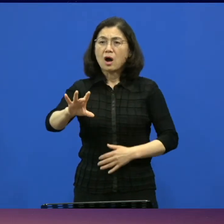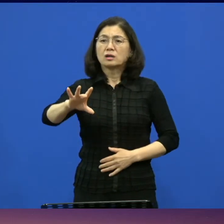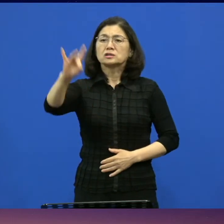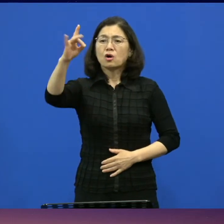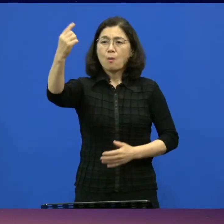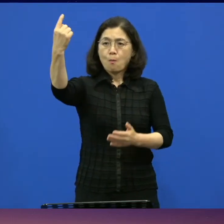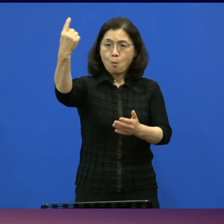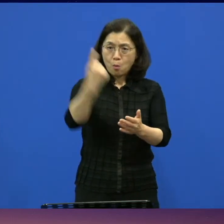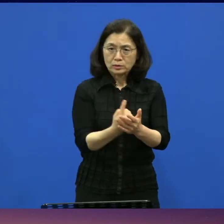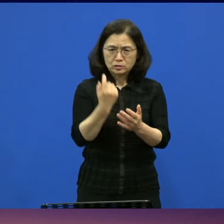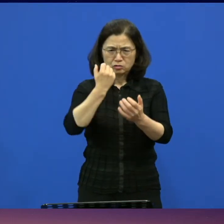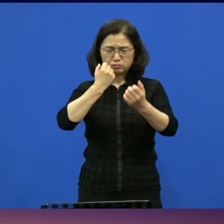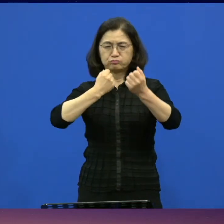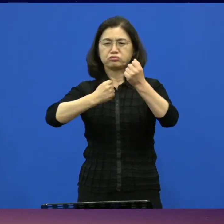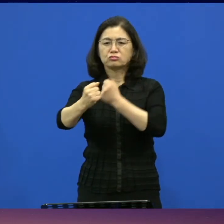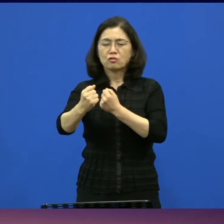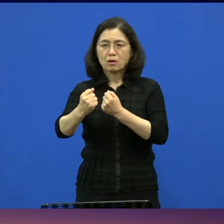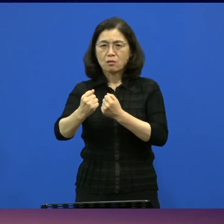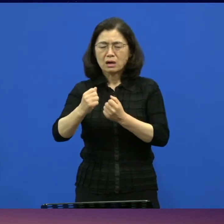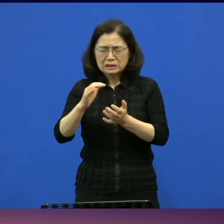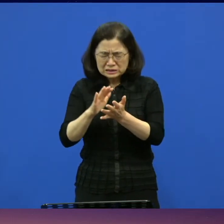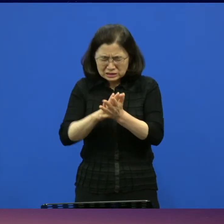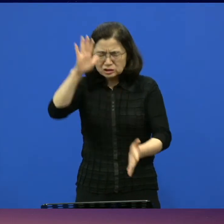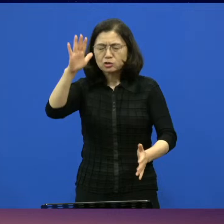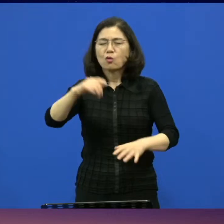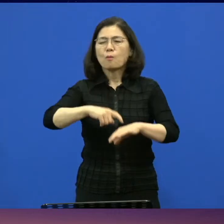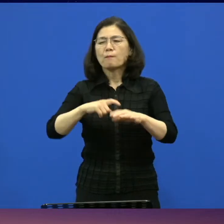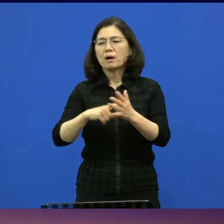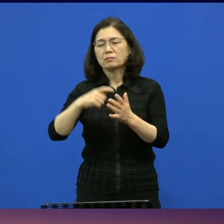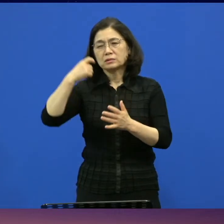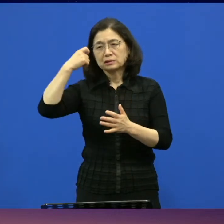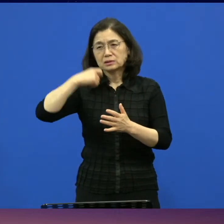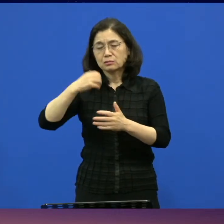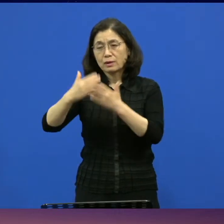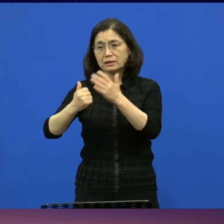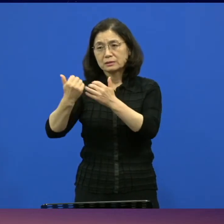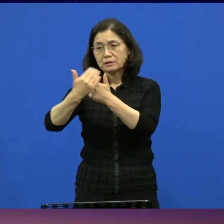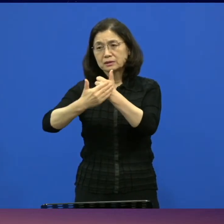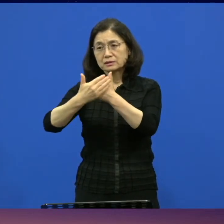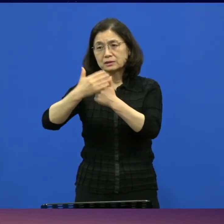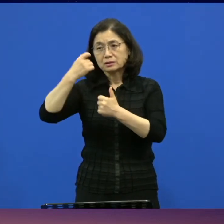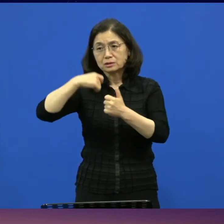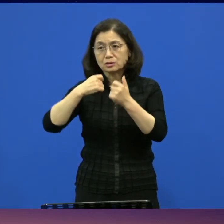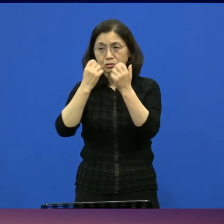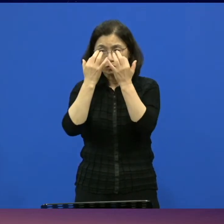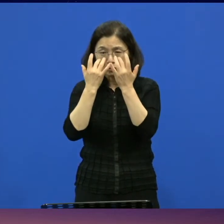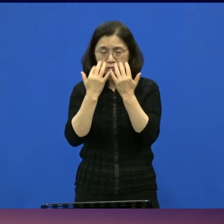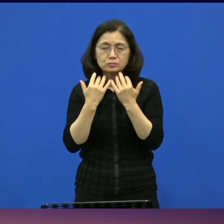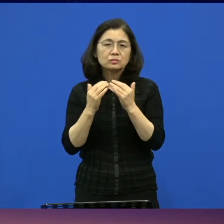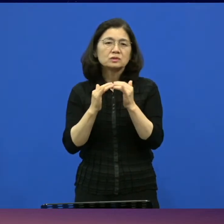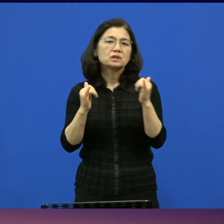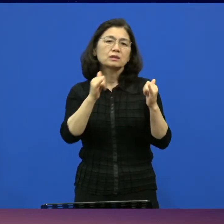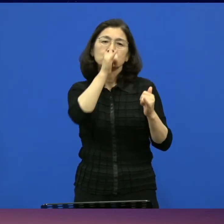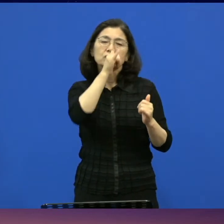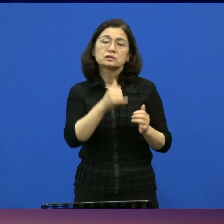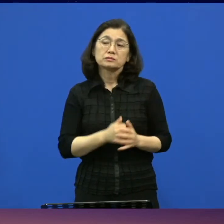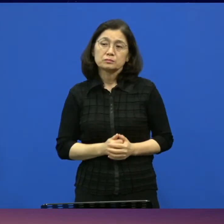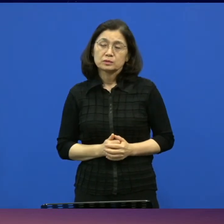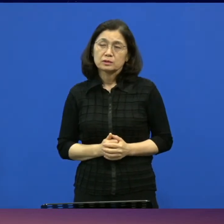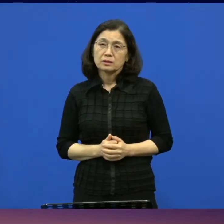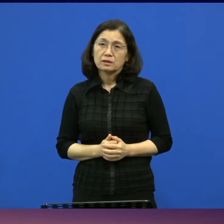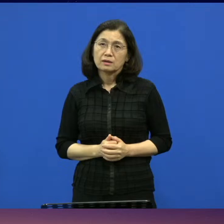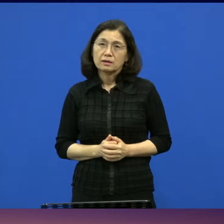이번에 제가 선교사님, 우리 교회 파숙 선교사님 만나고 얼마 전에 아침을 먹는데 그러더라고요.